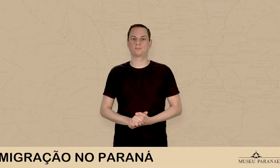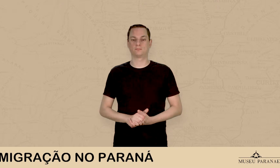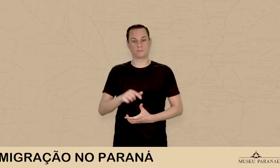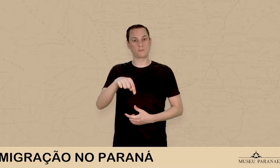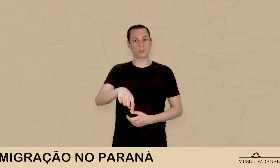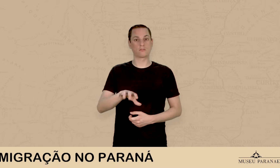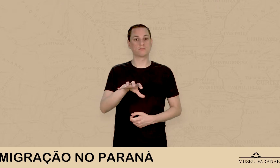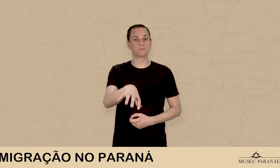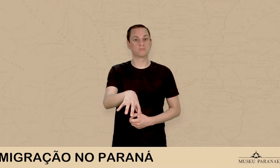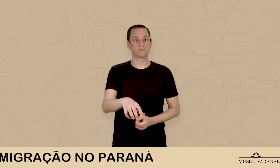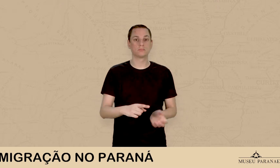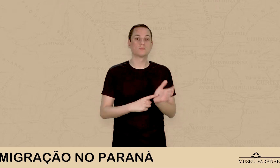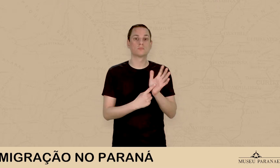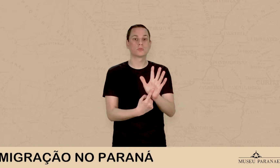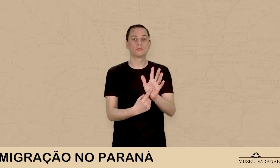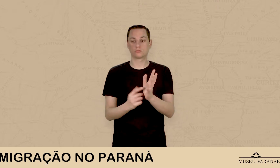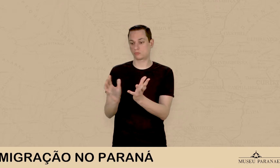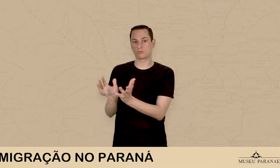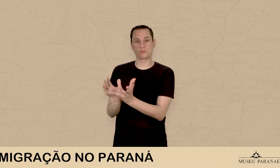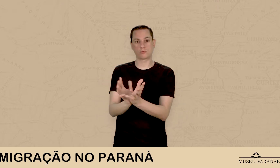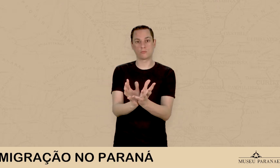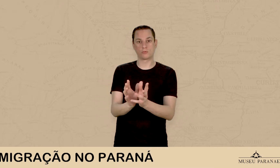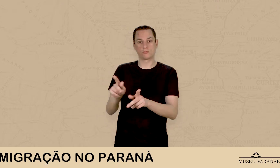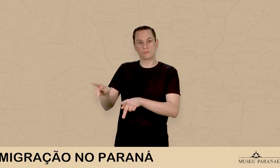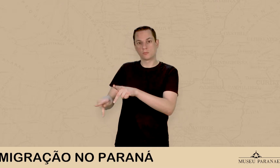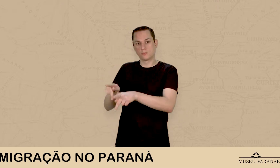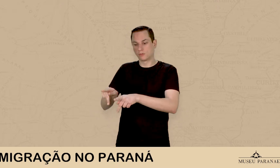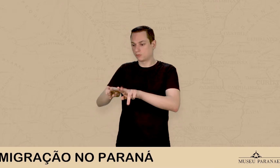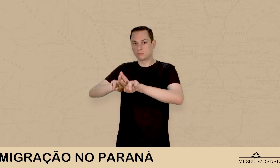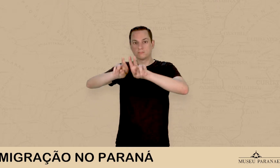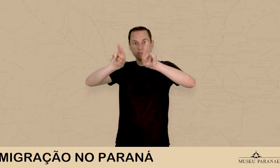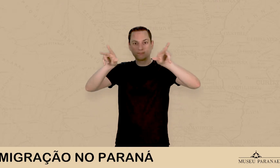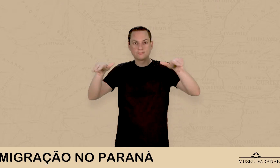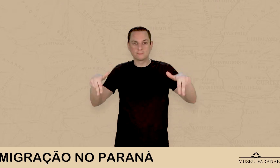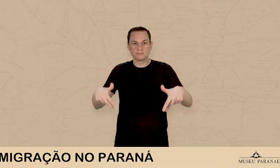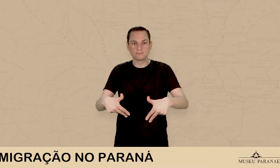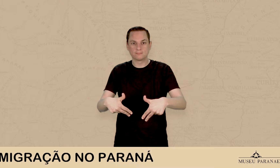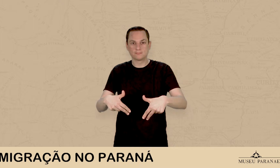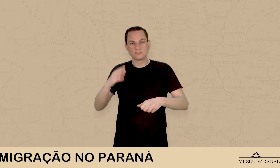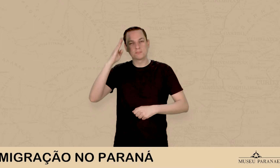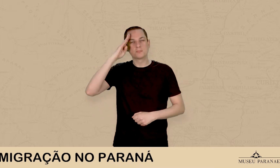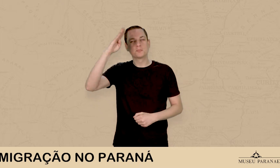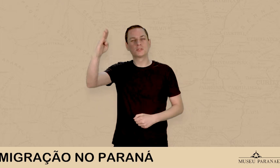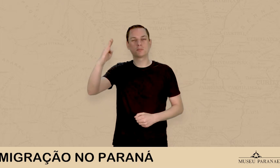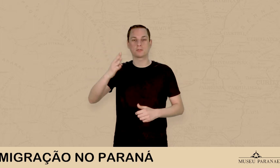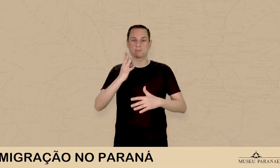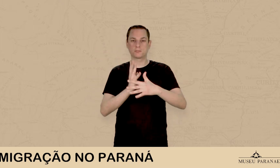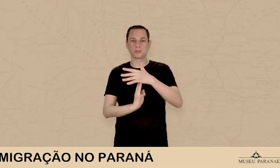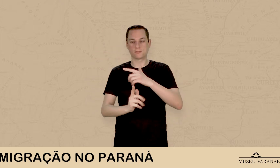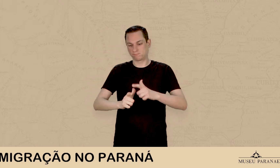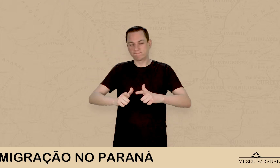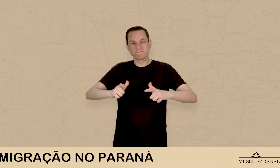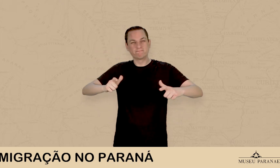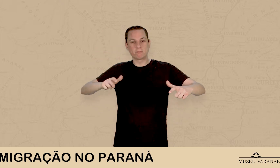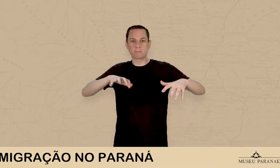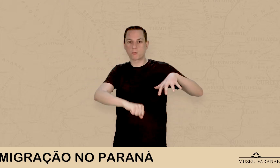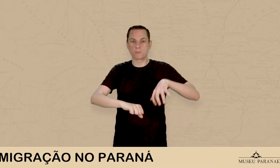Essa exposição mostra os diferentes grupos étnicos que ocuparam o estado do Paraná. Os principais